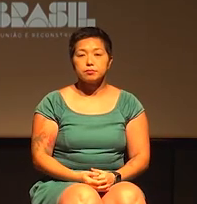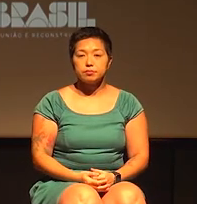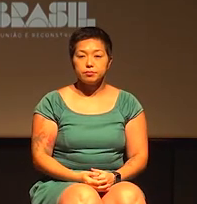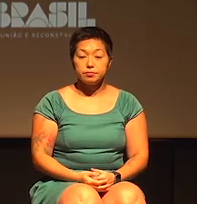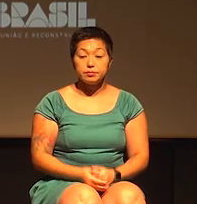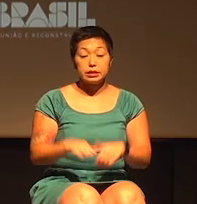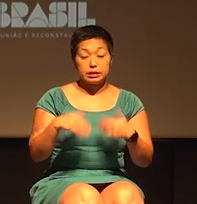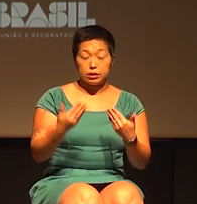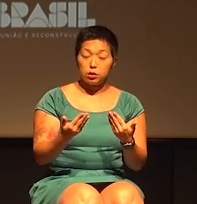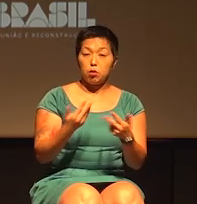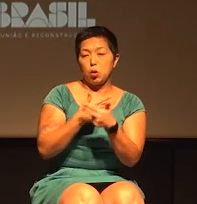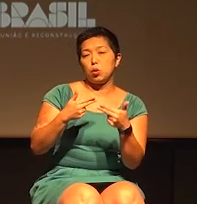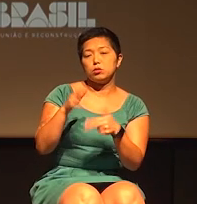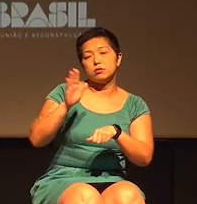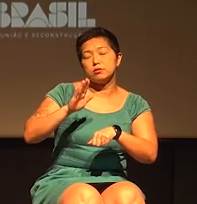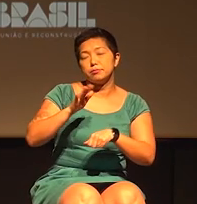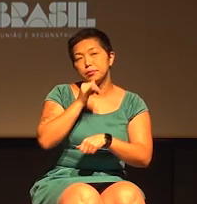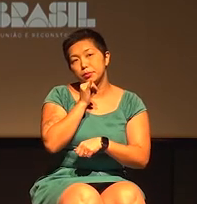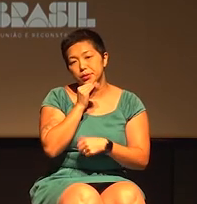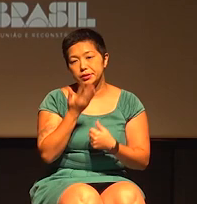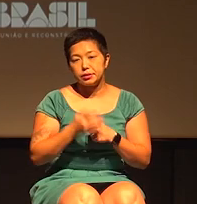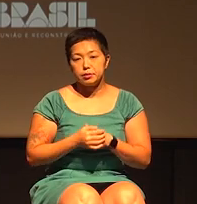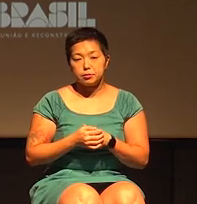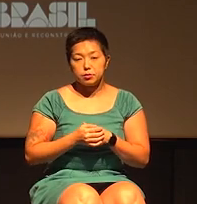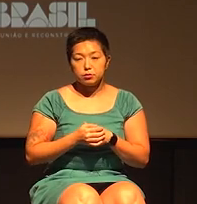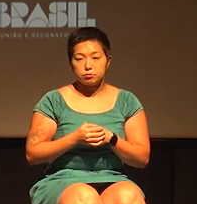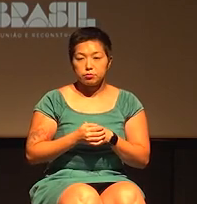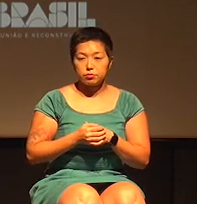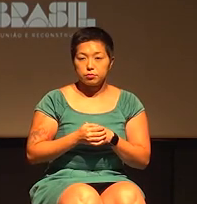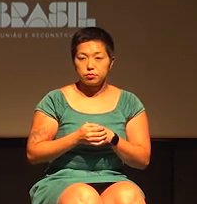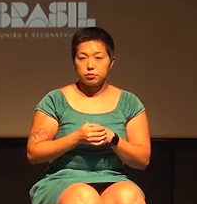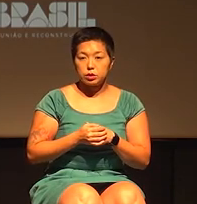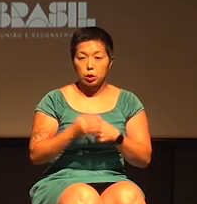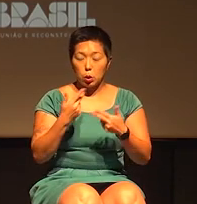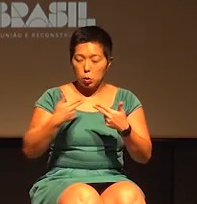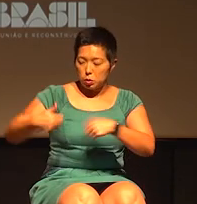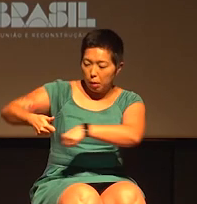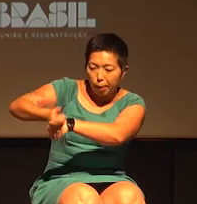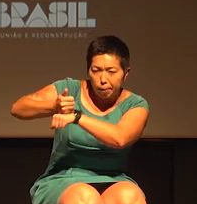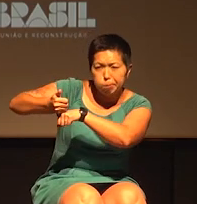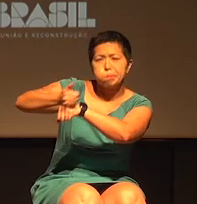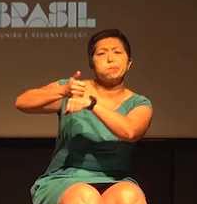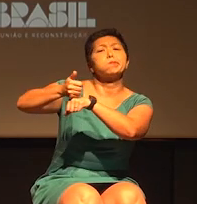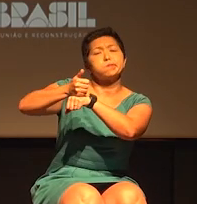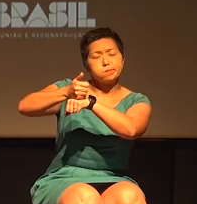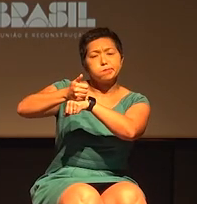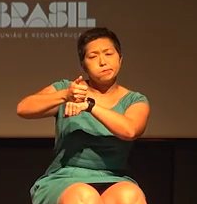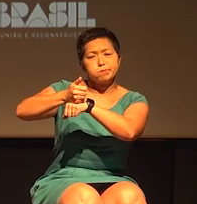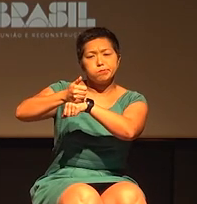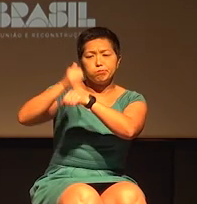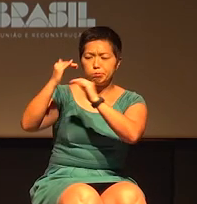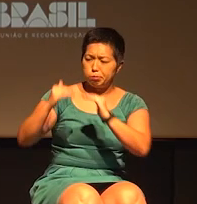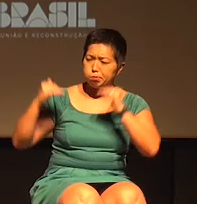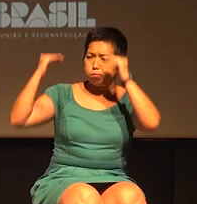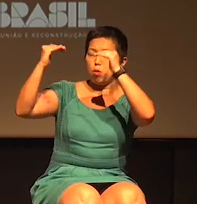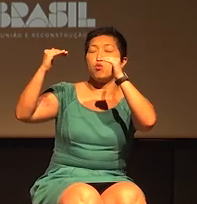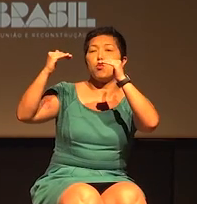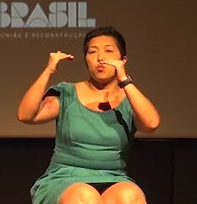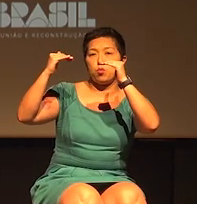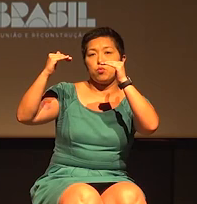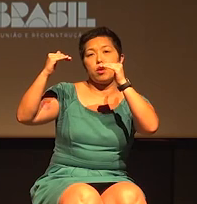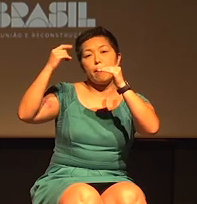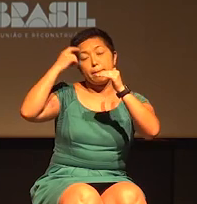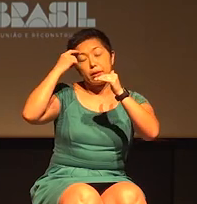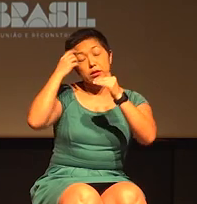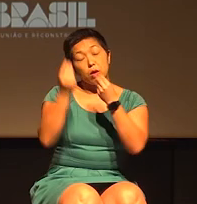Então essa coisa de passar de da de algo tão profissional a nível gastronômico né pra